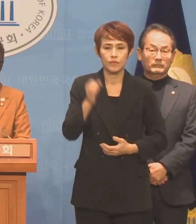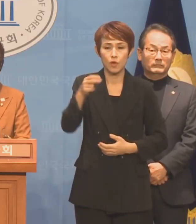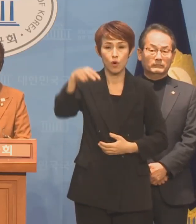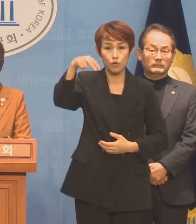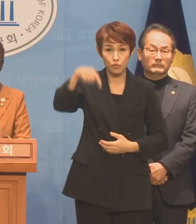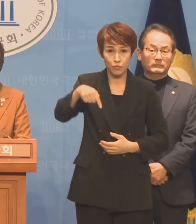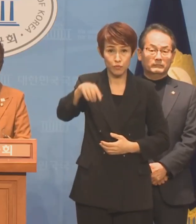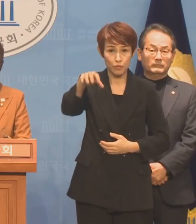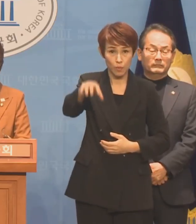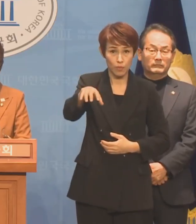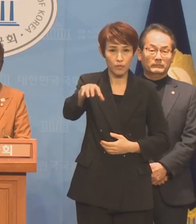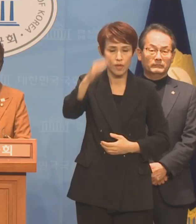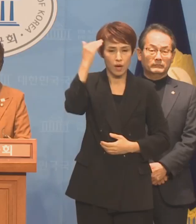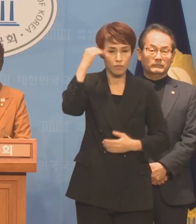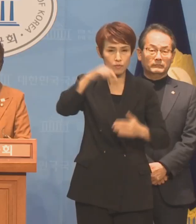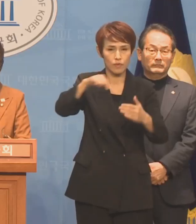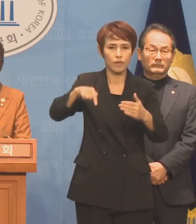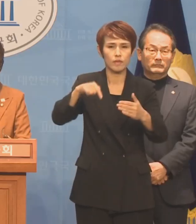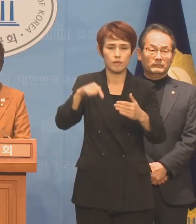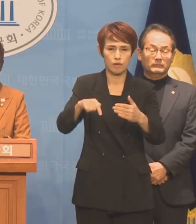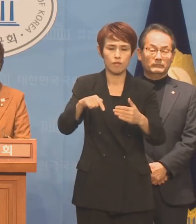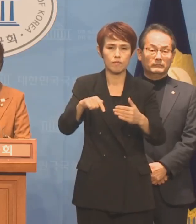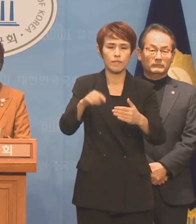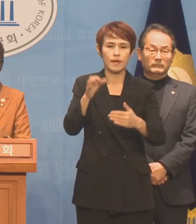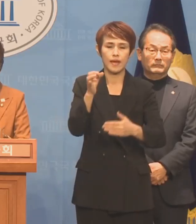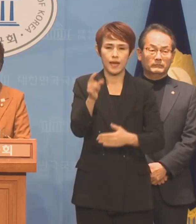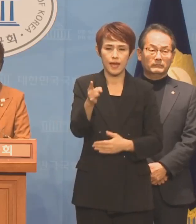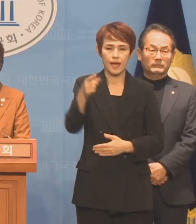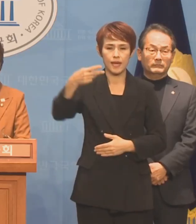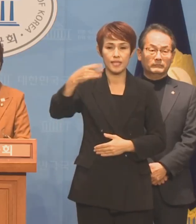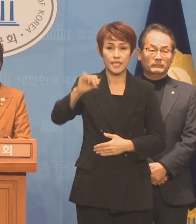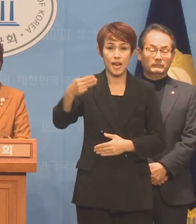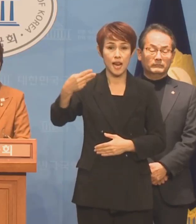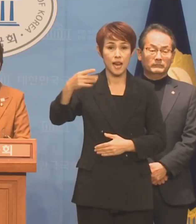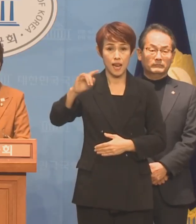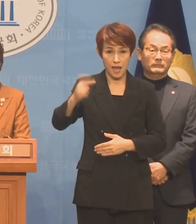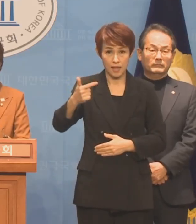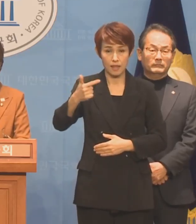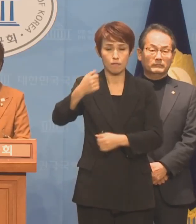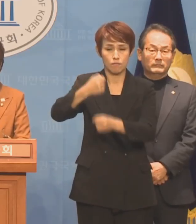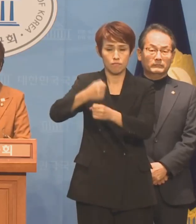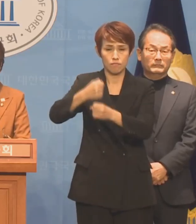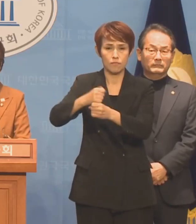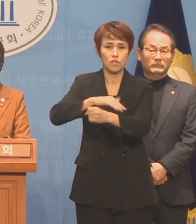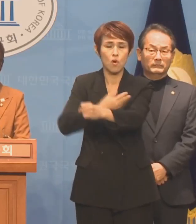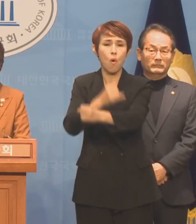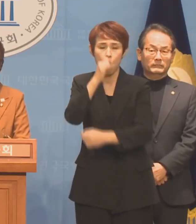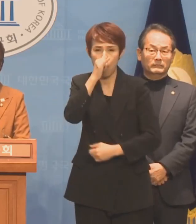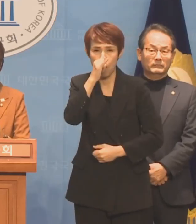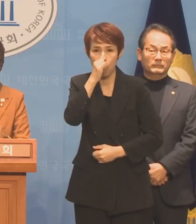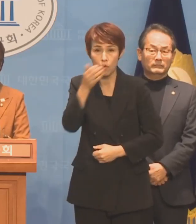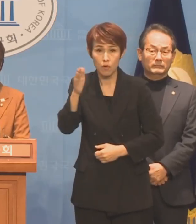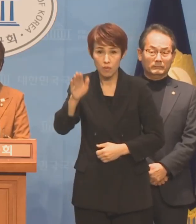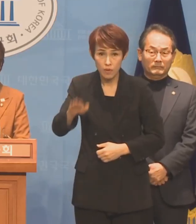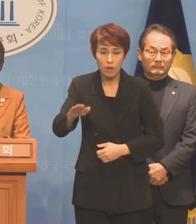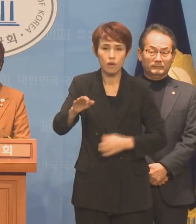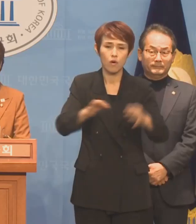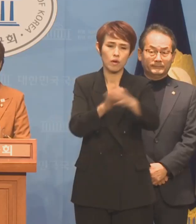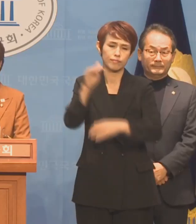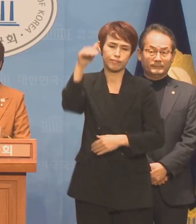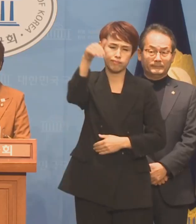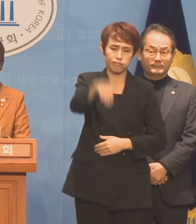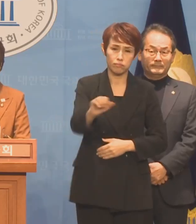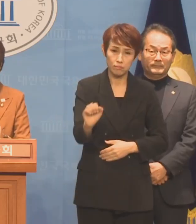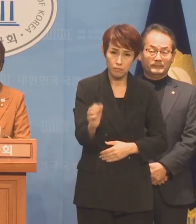여수는 국내 최대 에틸렌 생산 능력을 보유하고 있음에도 글로벌 공급 과잉과 경기 침체로 인해